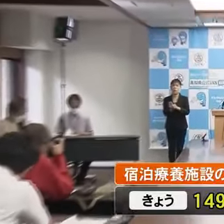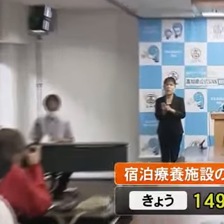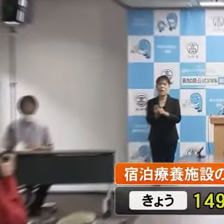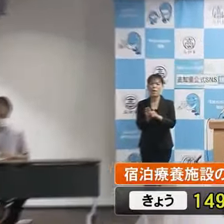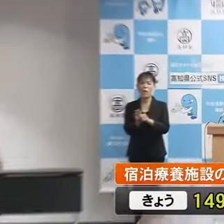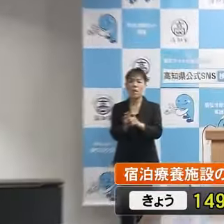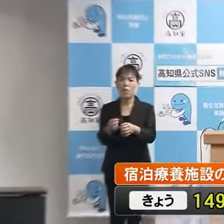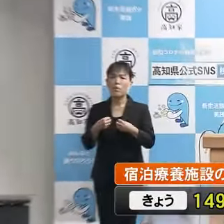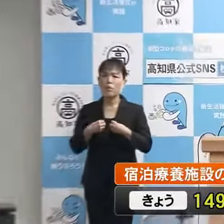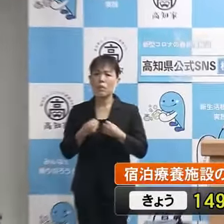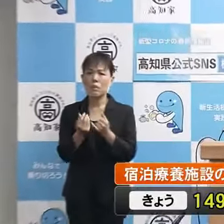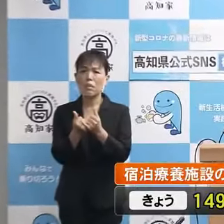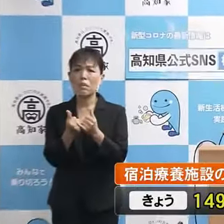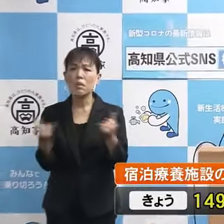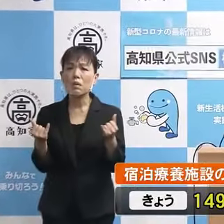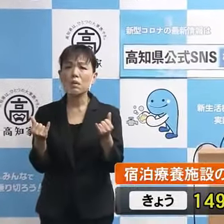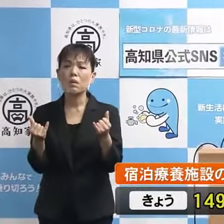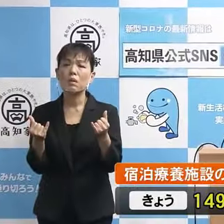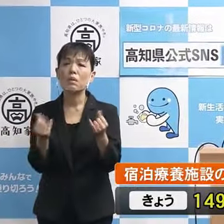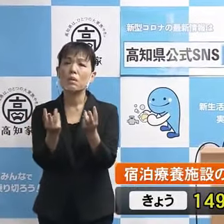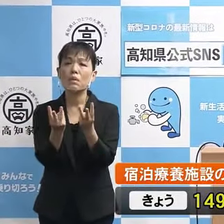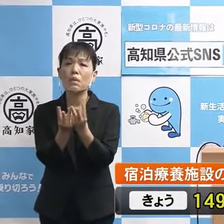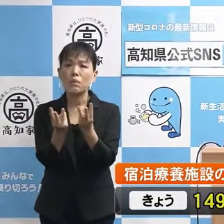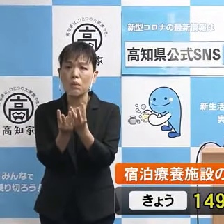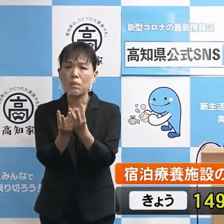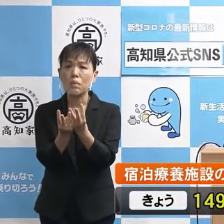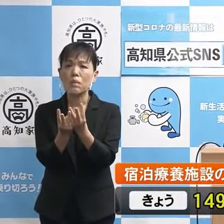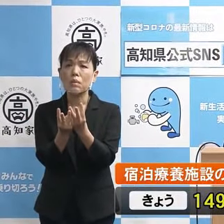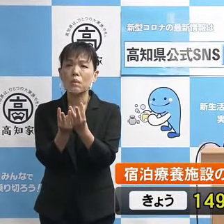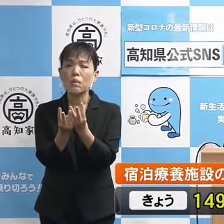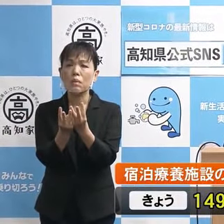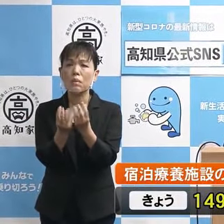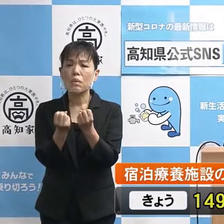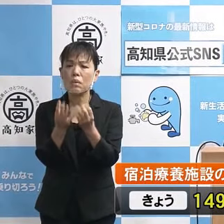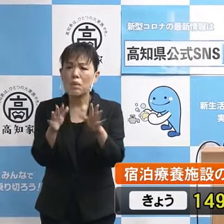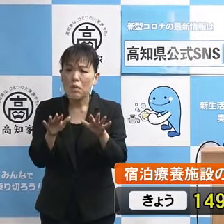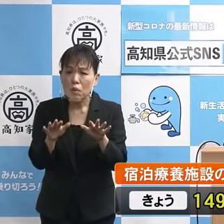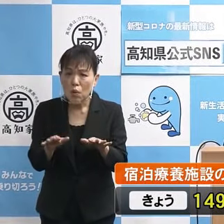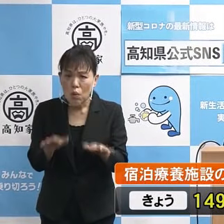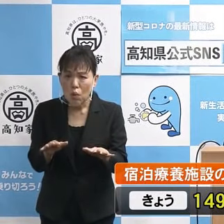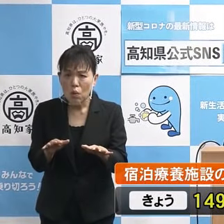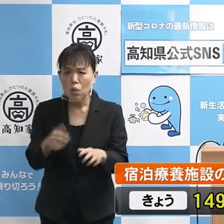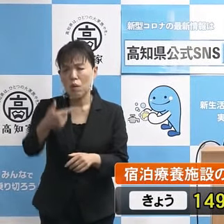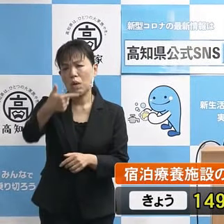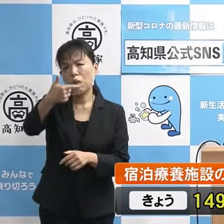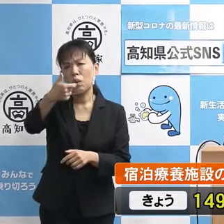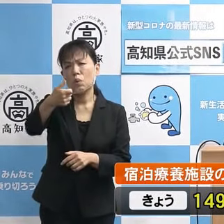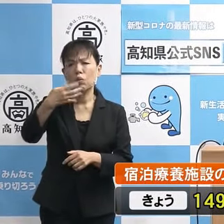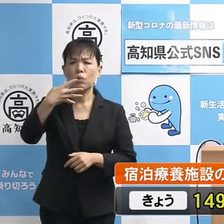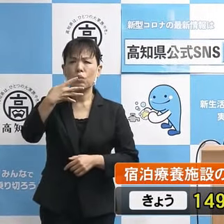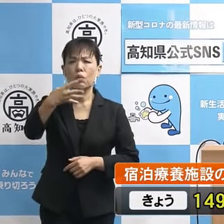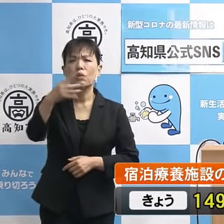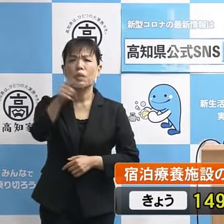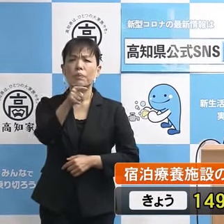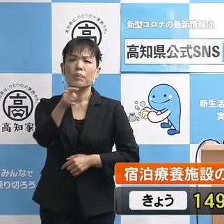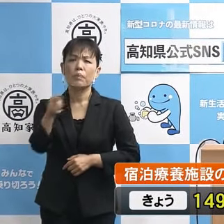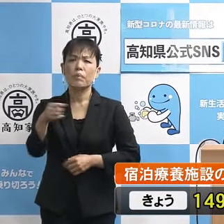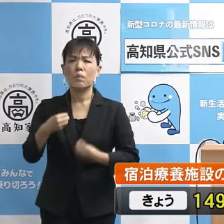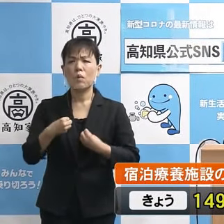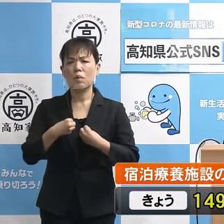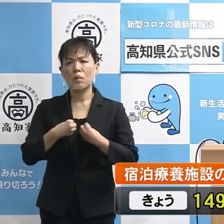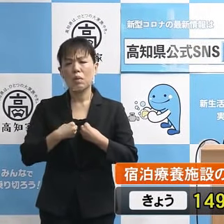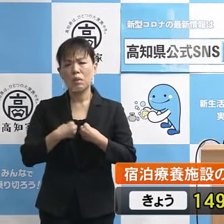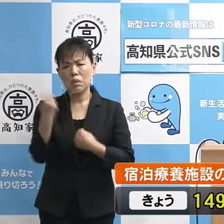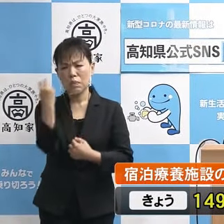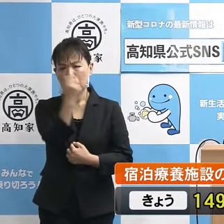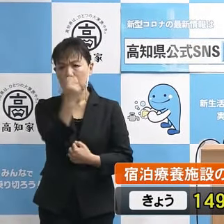の患者が149人と昨日に比べ27人増加。施設が逼迫した状